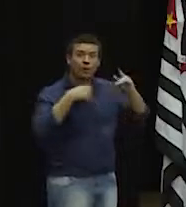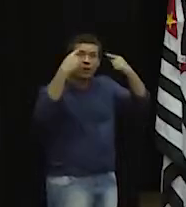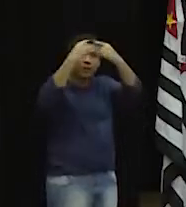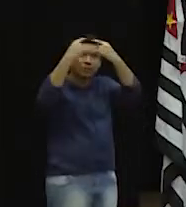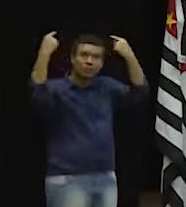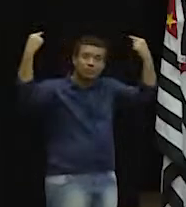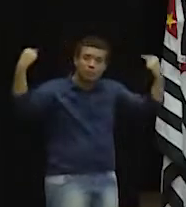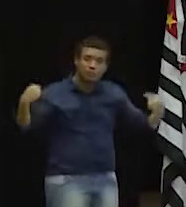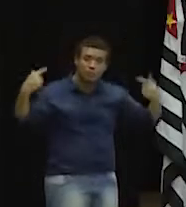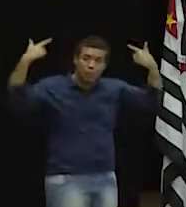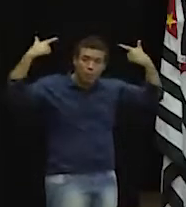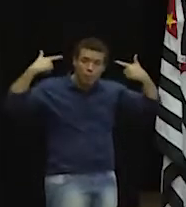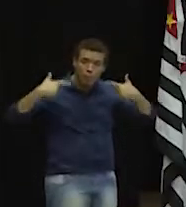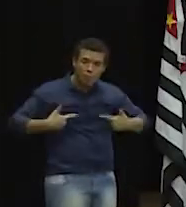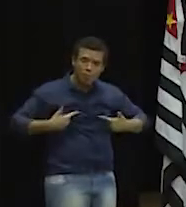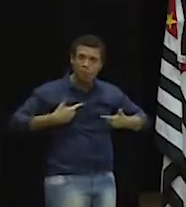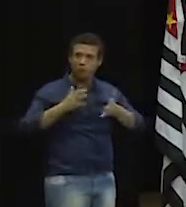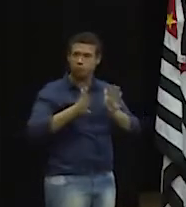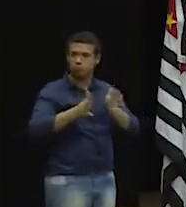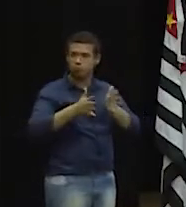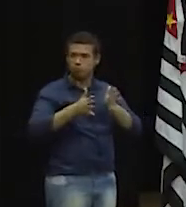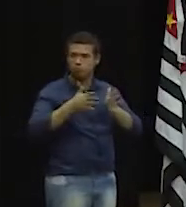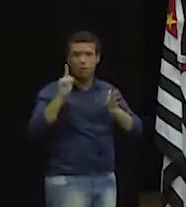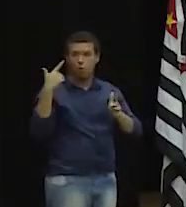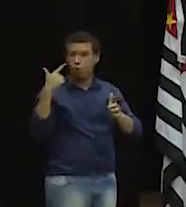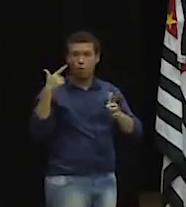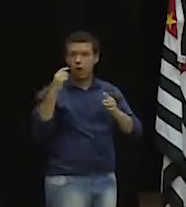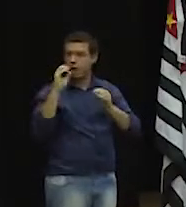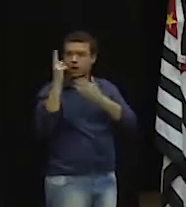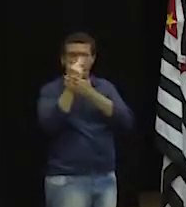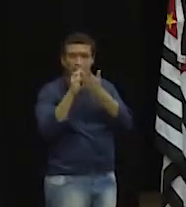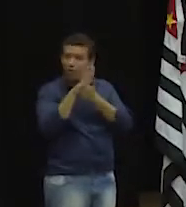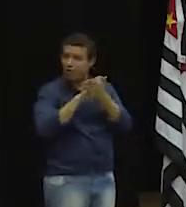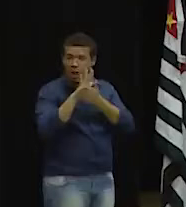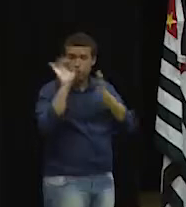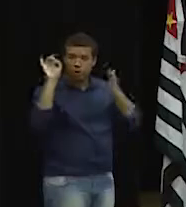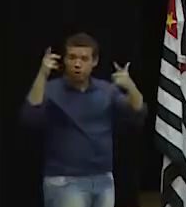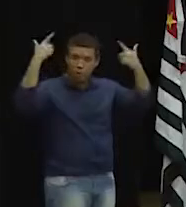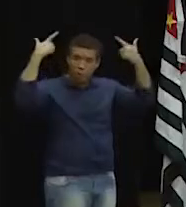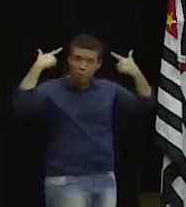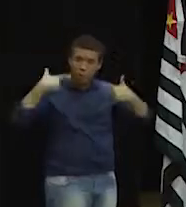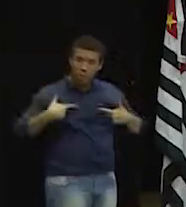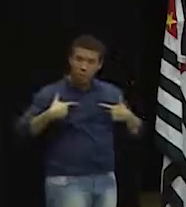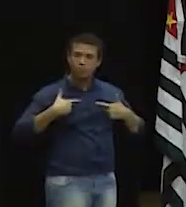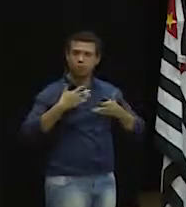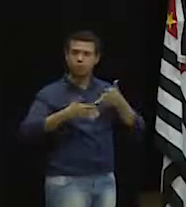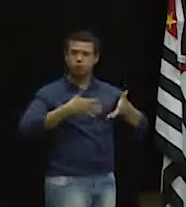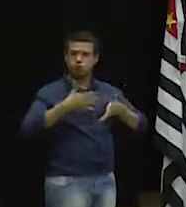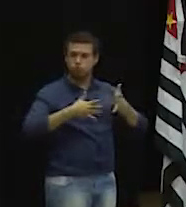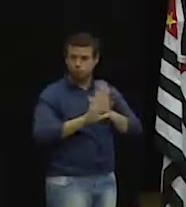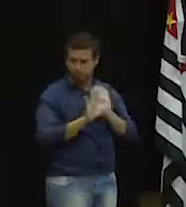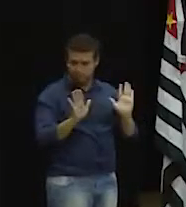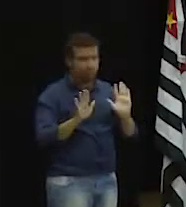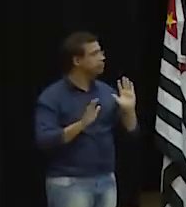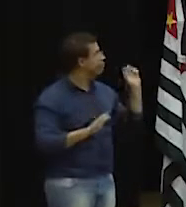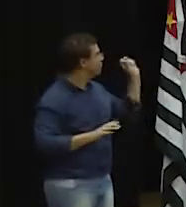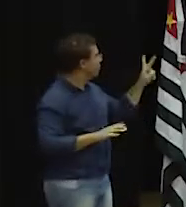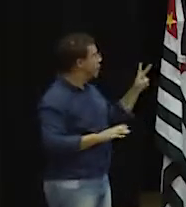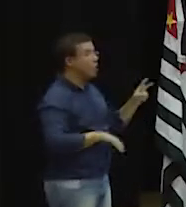O primeiro modelo, vocês se lembram, era sem fundo, sem desenho, sem imagem, somente o narrador em língua de